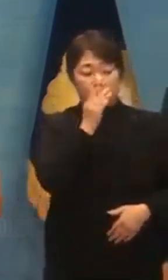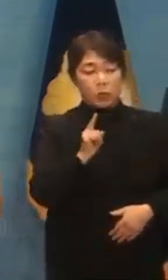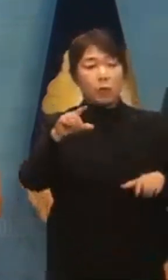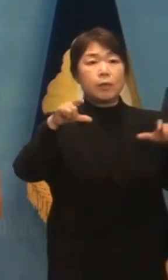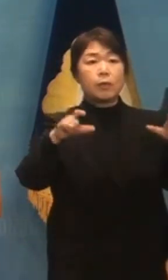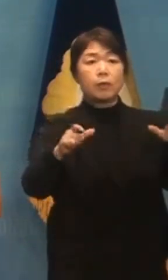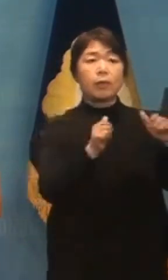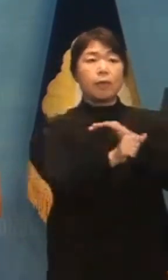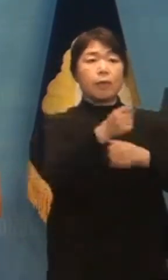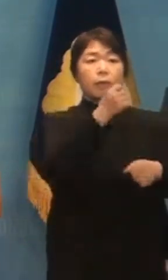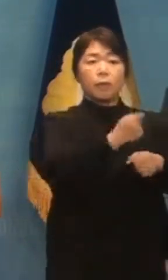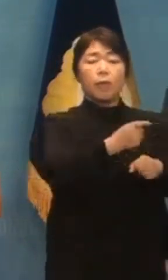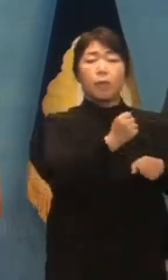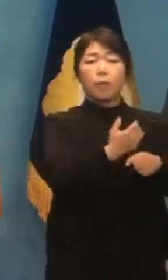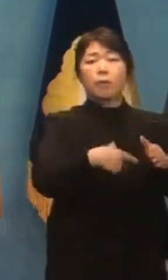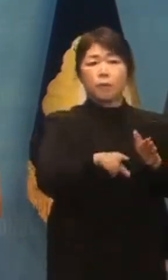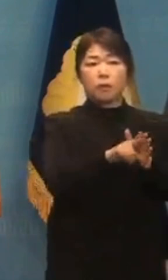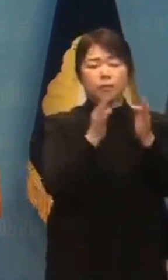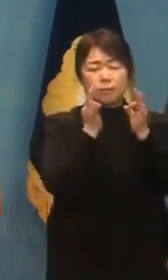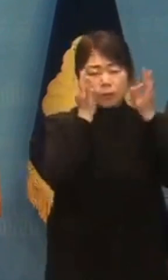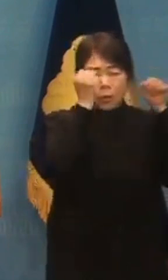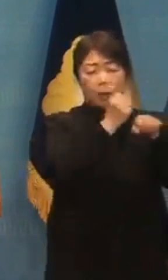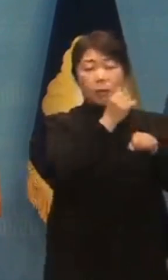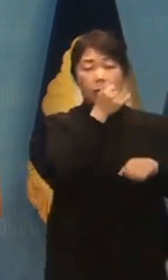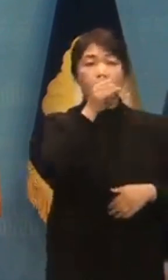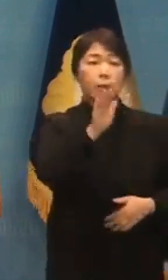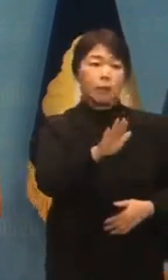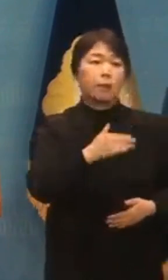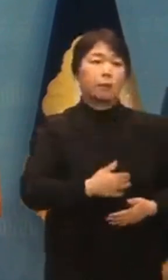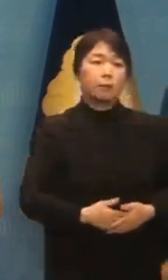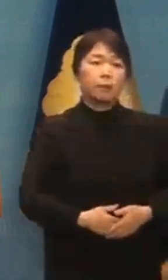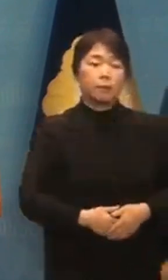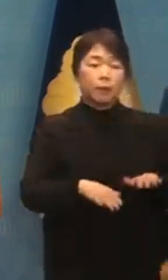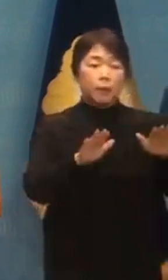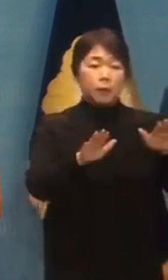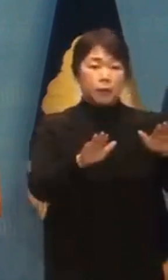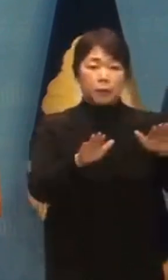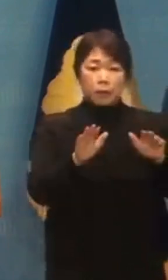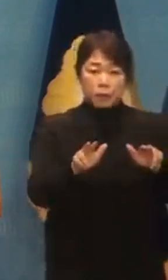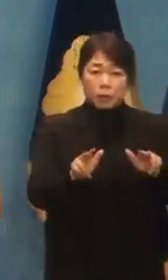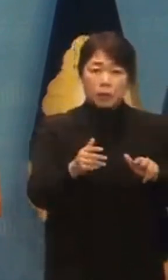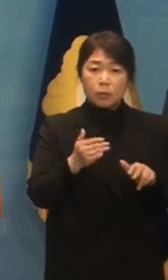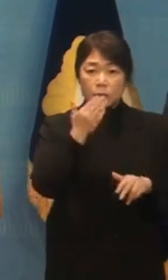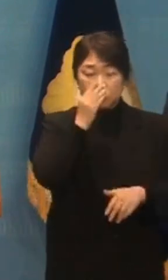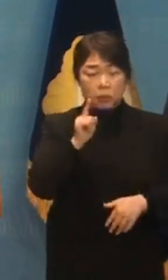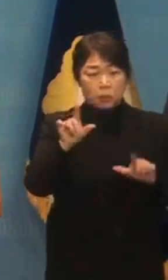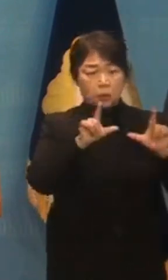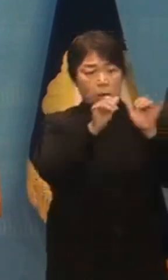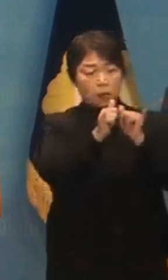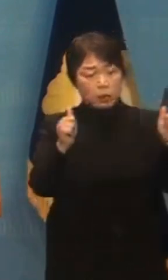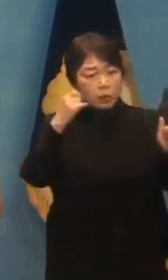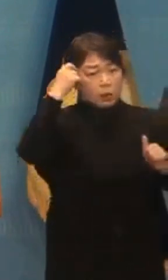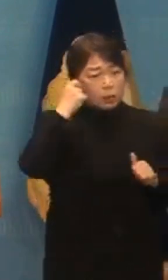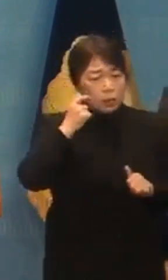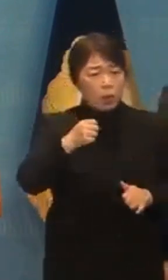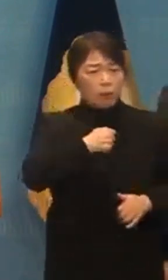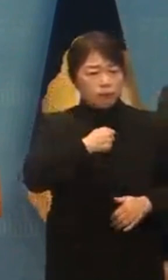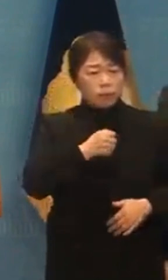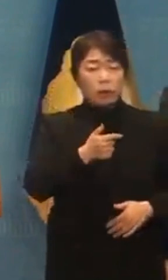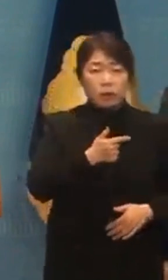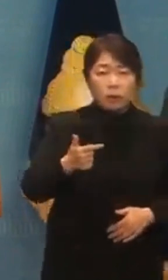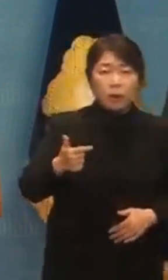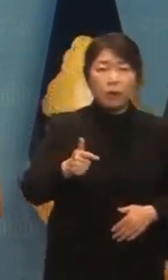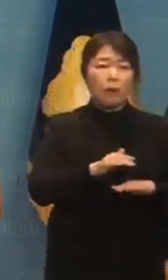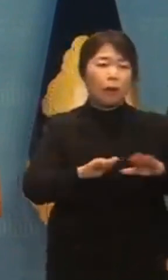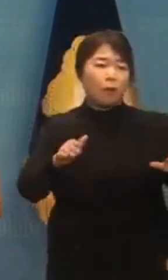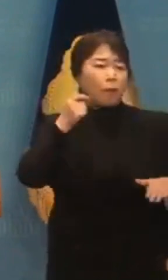해왔습니다. 그러나 이런 노력에도 불구하고 현재 순천 시민들이 느끼는 답답함을 온전히